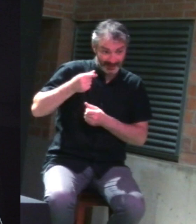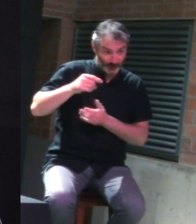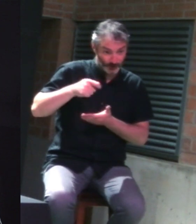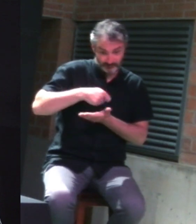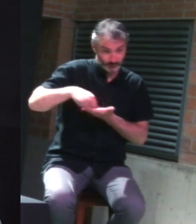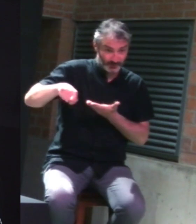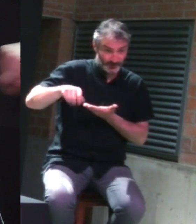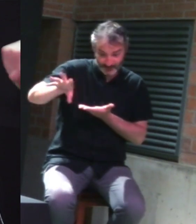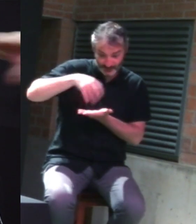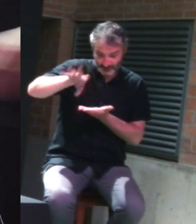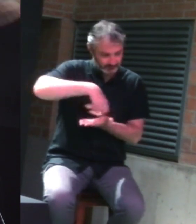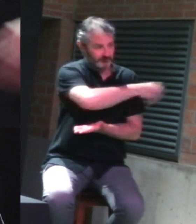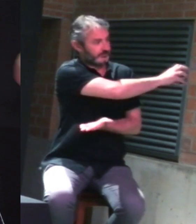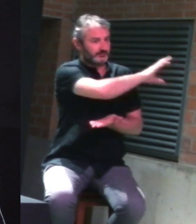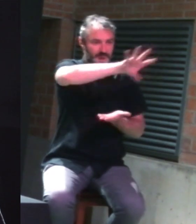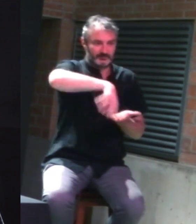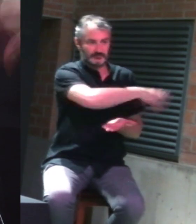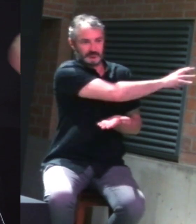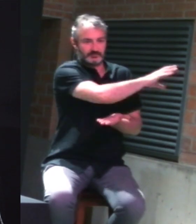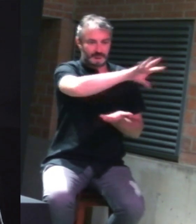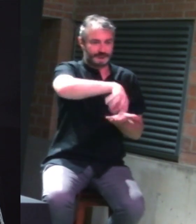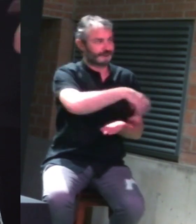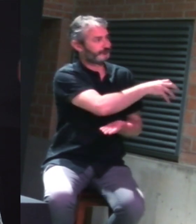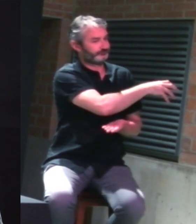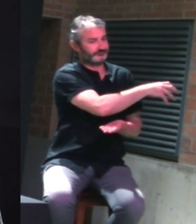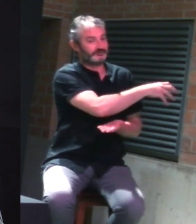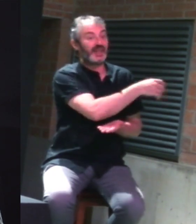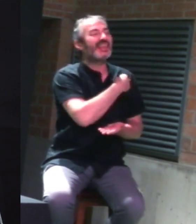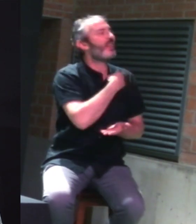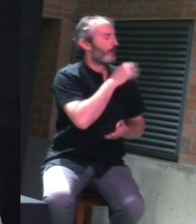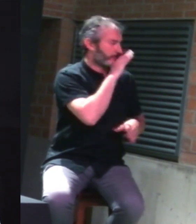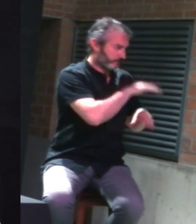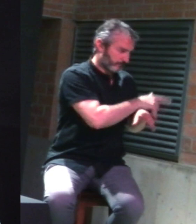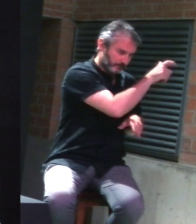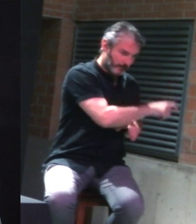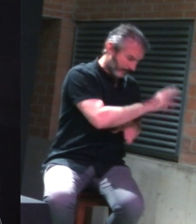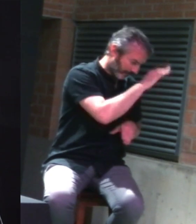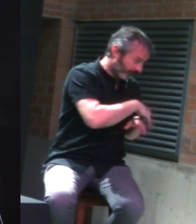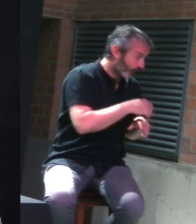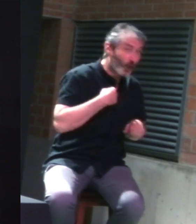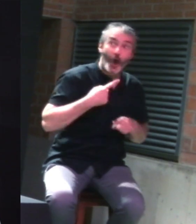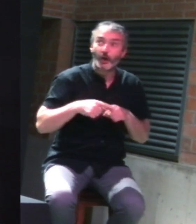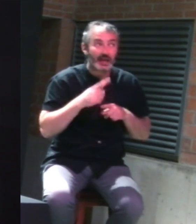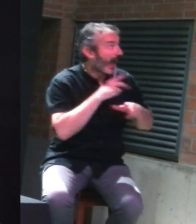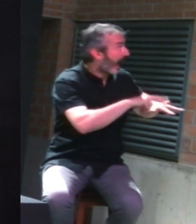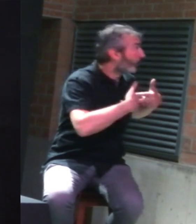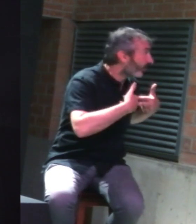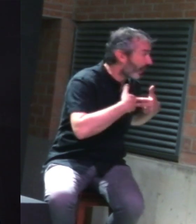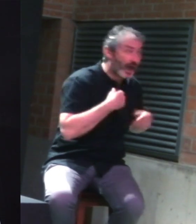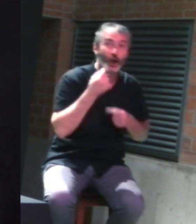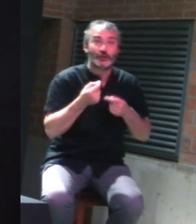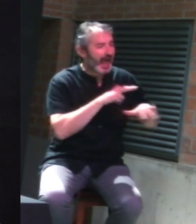trabajo. Además, le debía obediencia al marido y necesitaba autorización para desempeñar